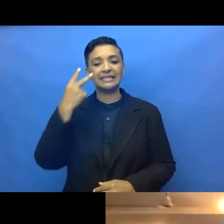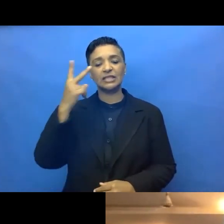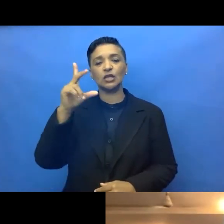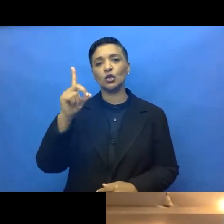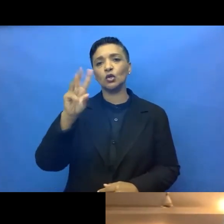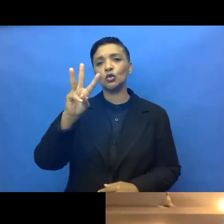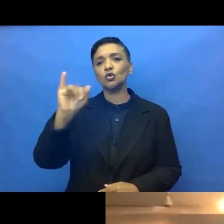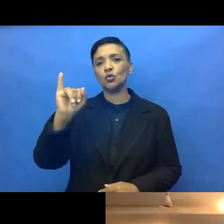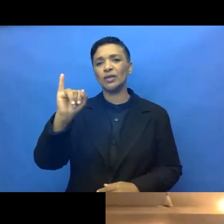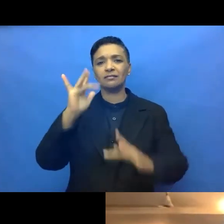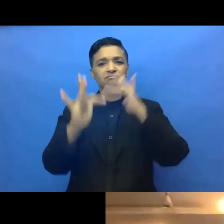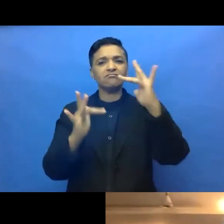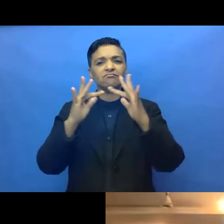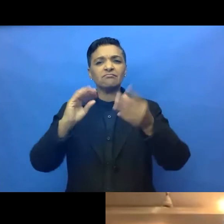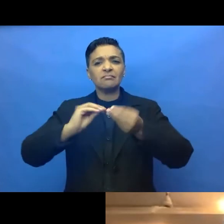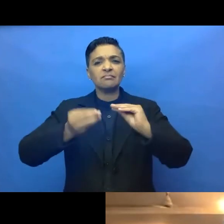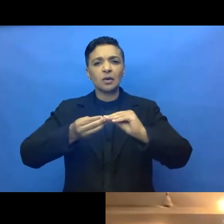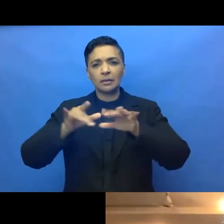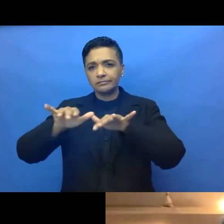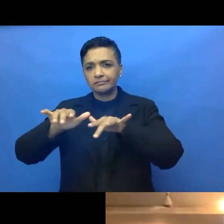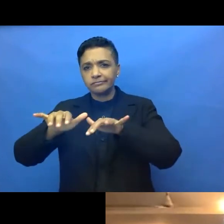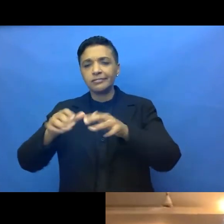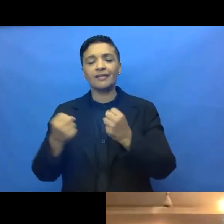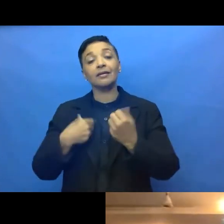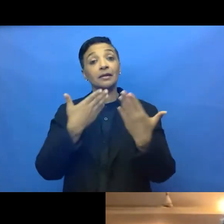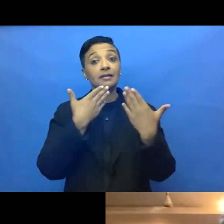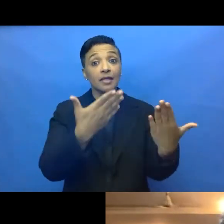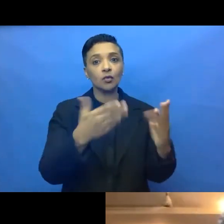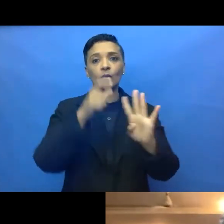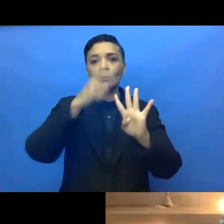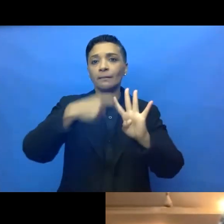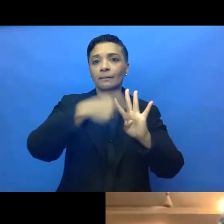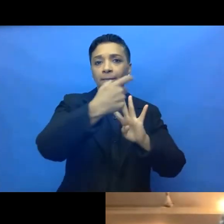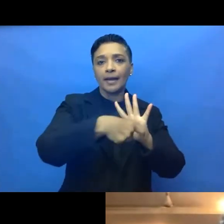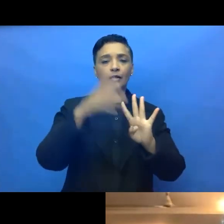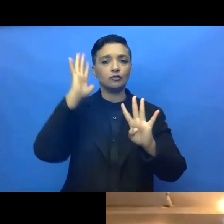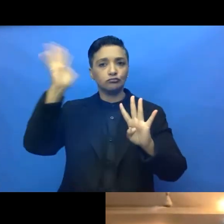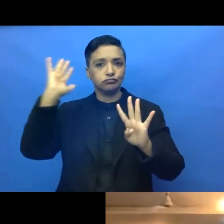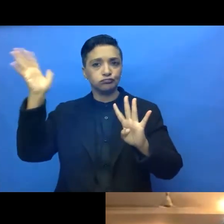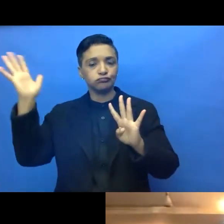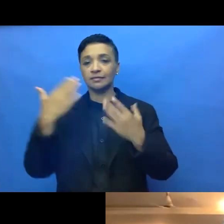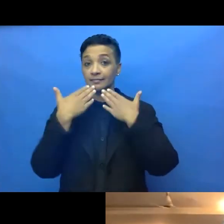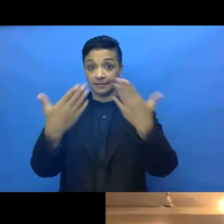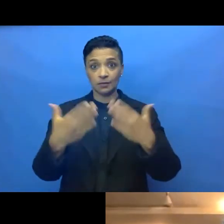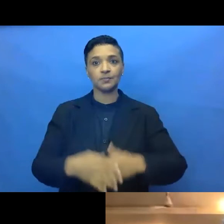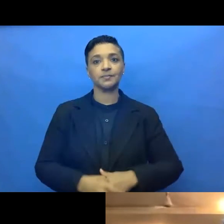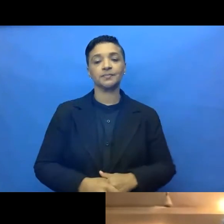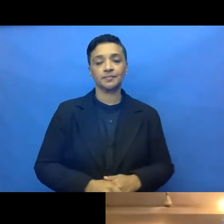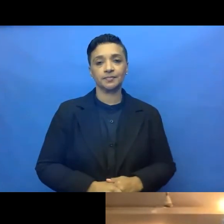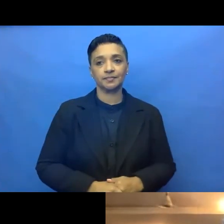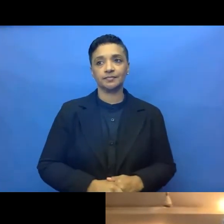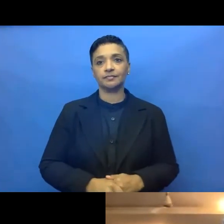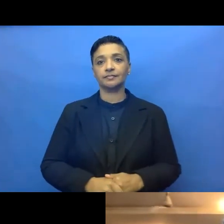a eu quelques problèmes de connexion technologique. J'aimerais remercier à tous les membres du